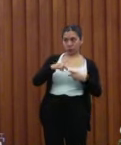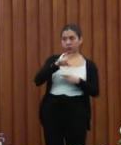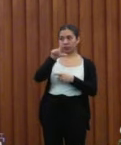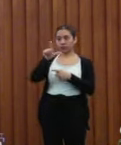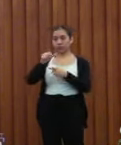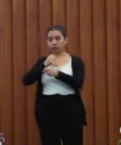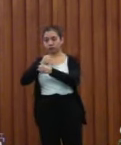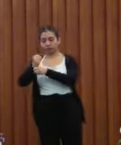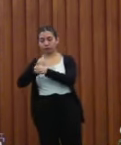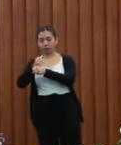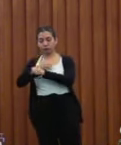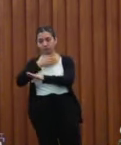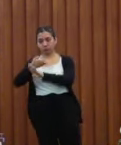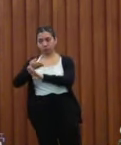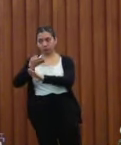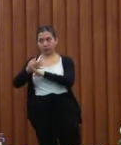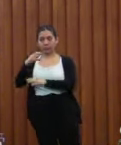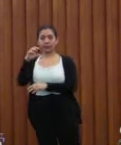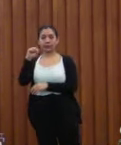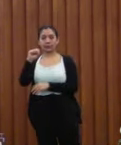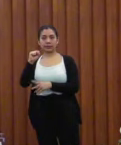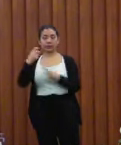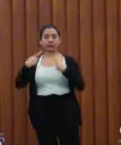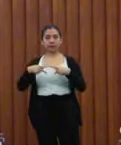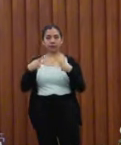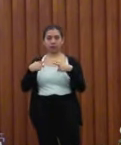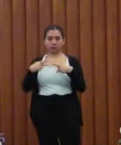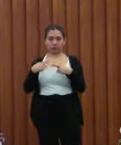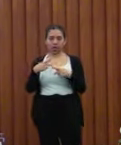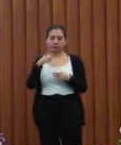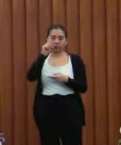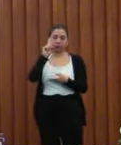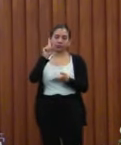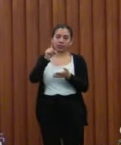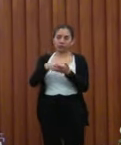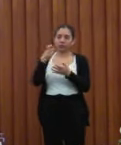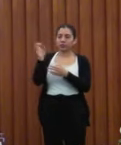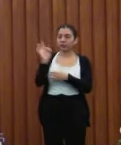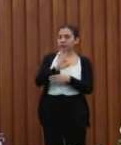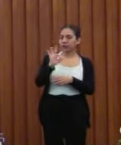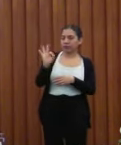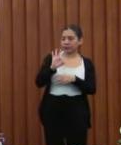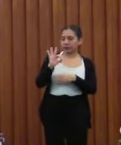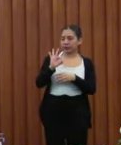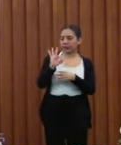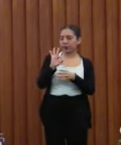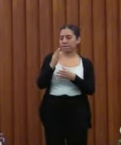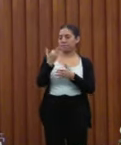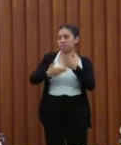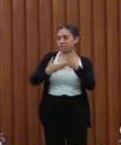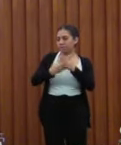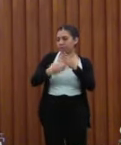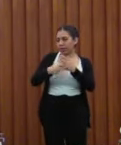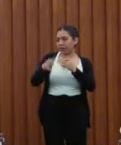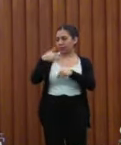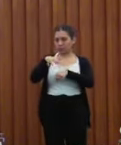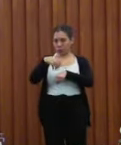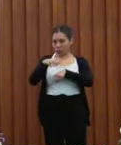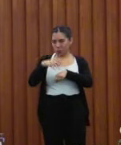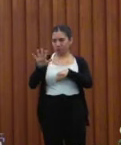60. También pensamos que estas cifras están subreportadas, pensamos que las víctimas de violencia sexual son mayores, pero no, las notas